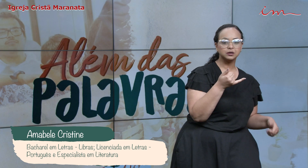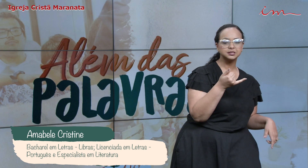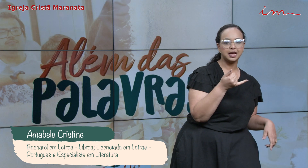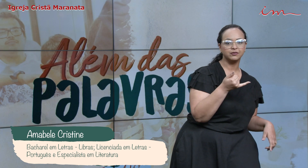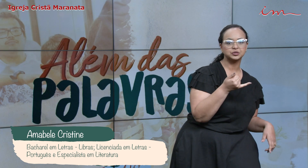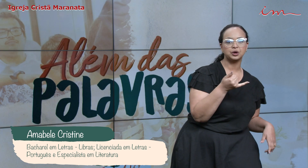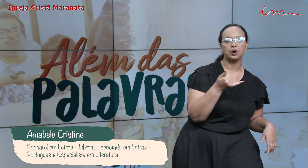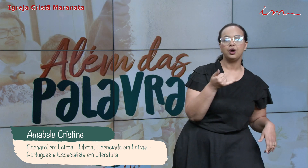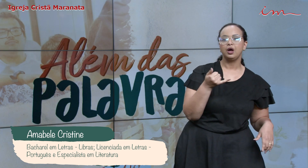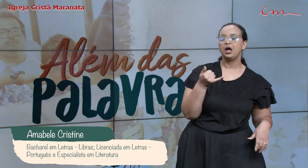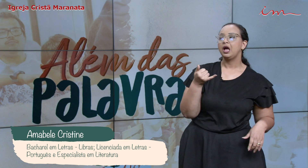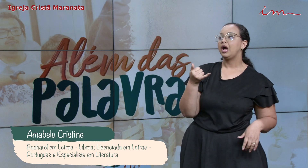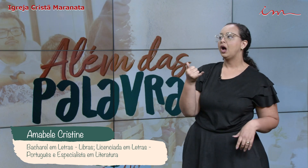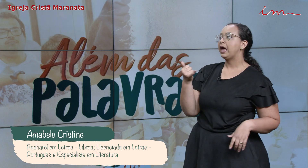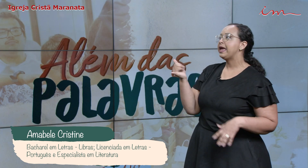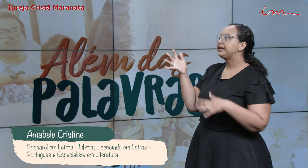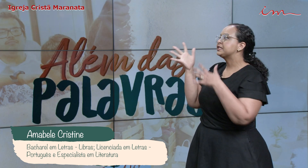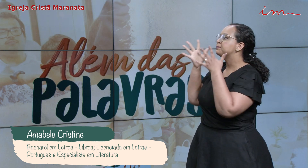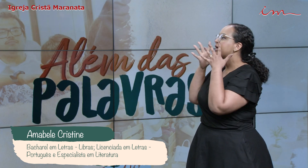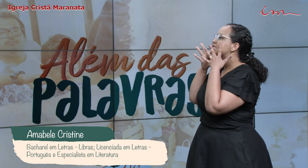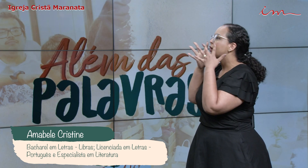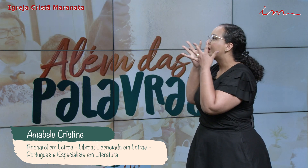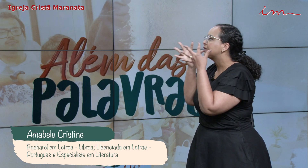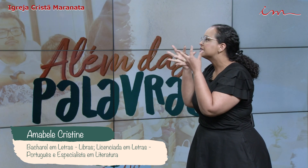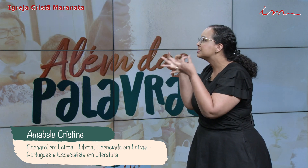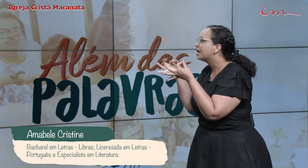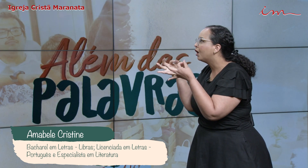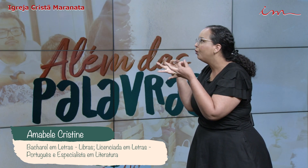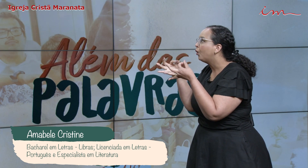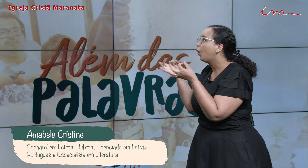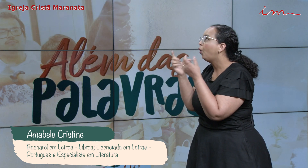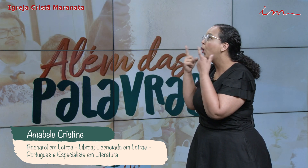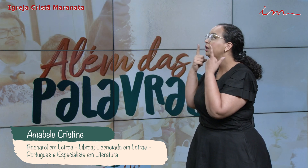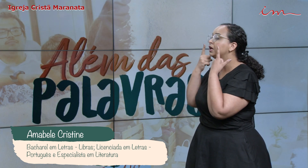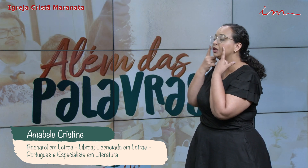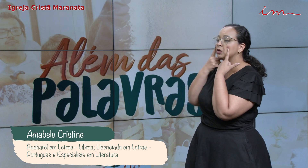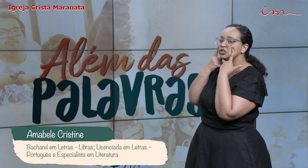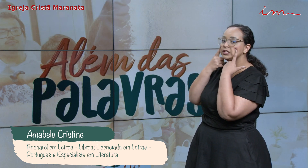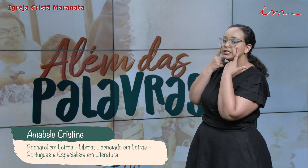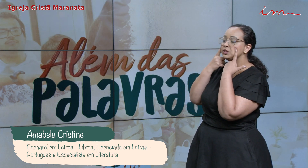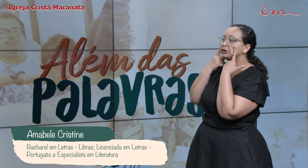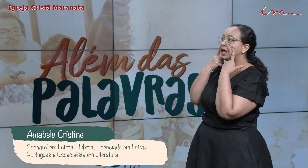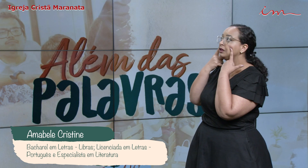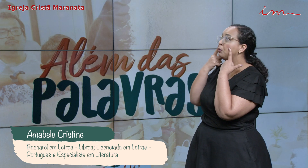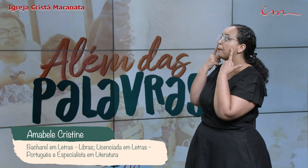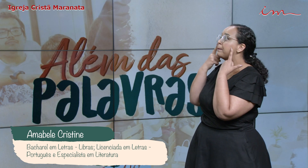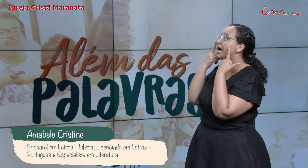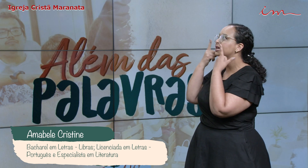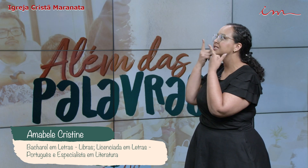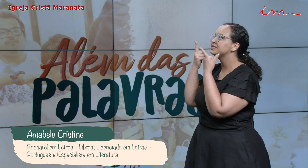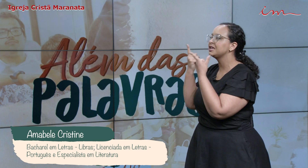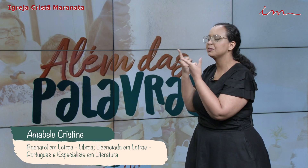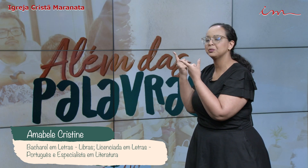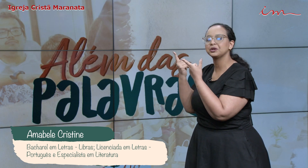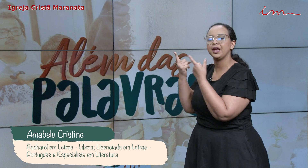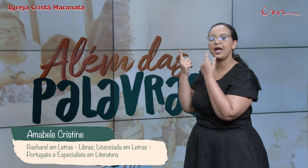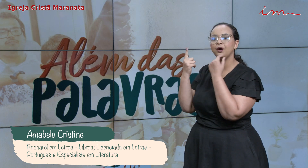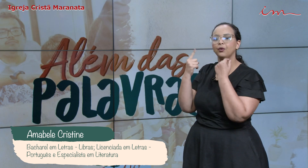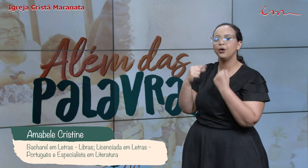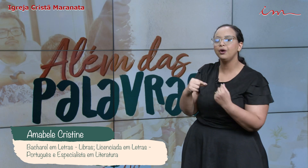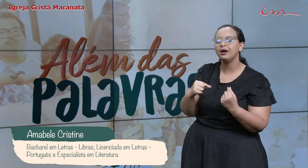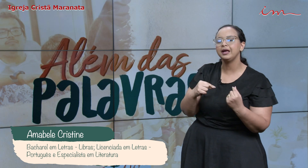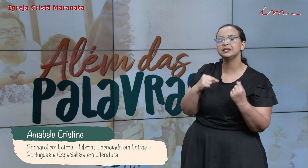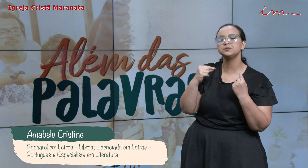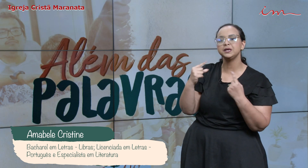volto para os servos, ó. Eles prestam atenção, olhando, ó, direcionado para cima, porque